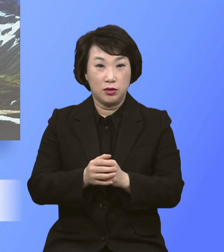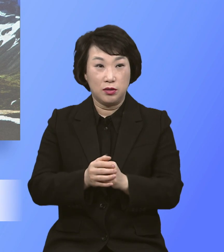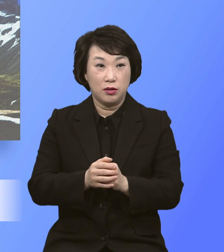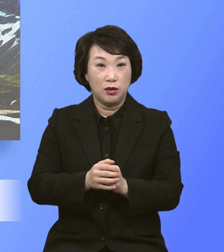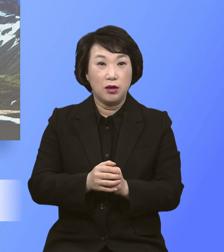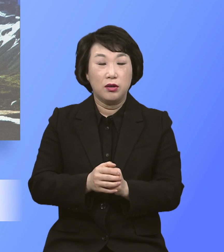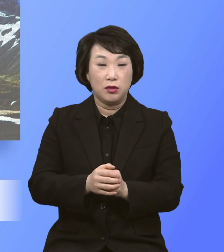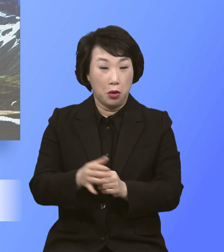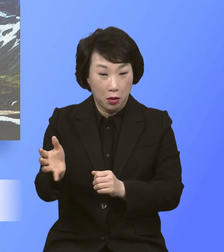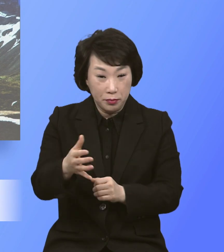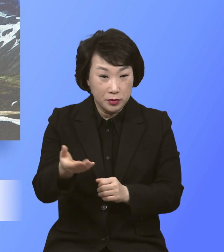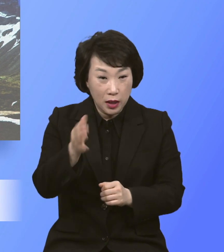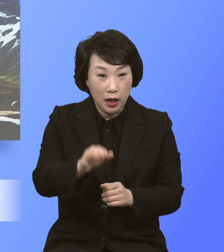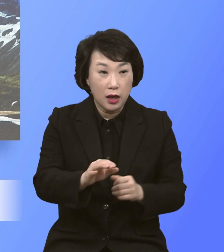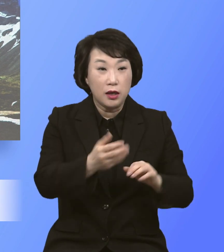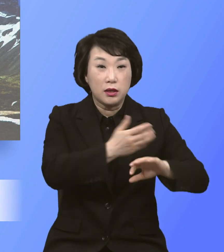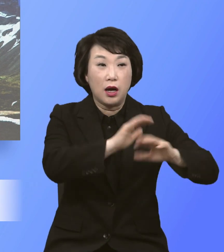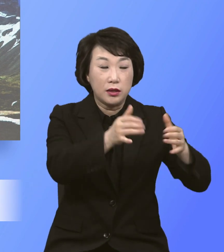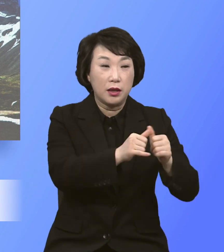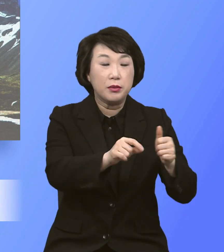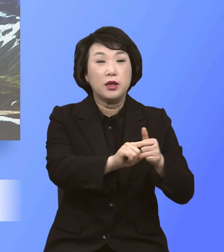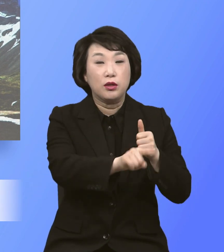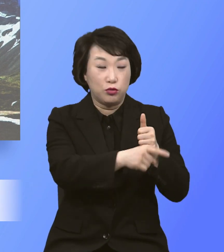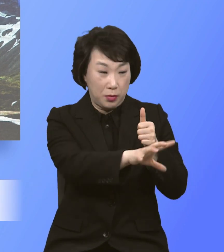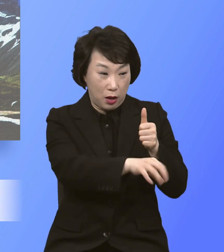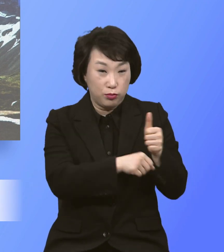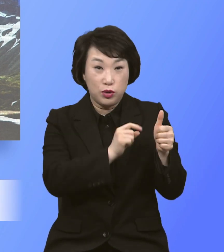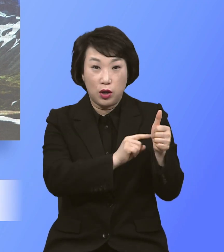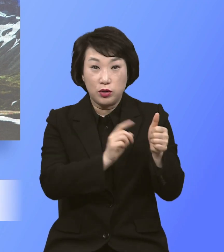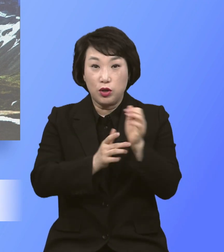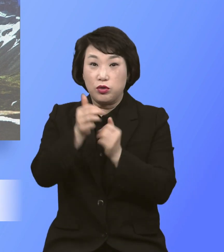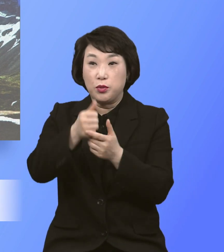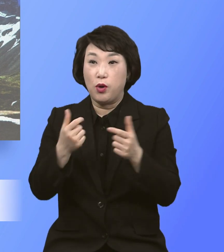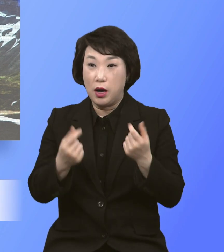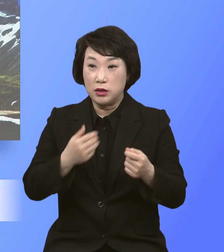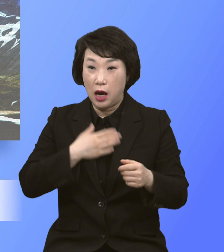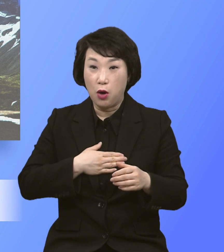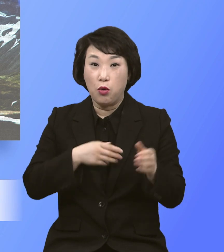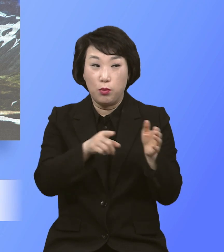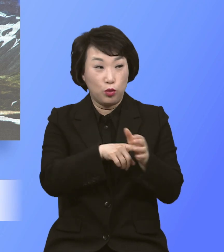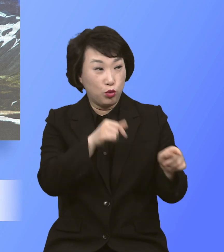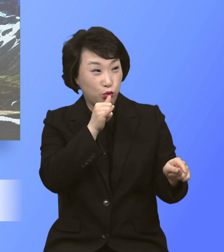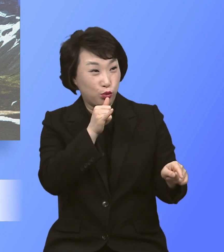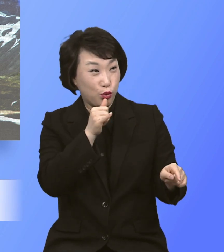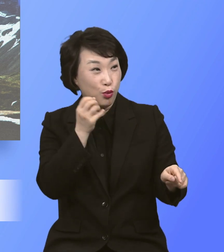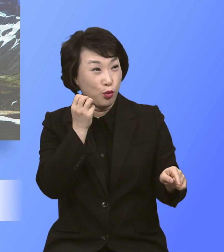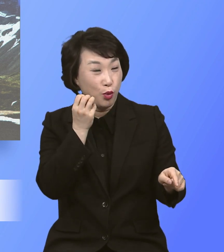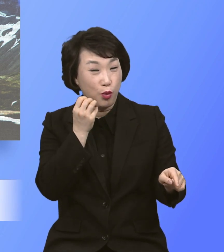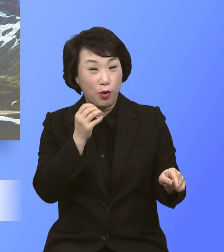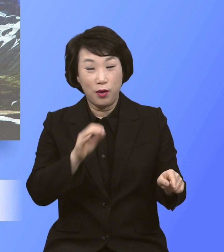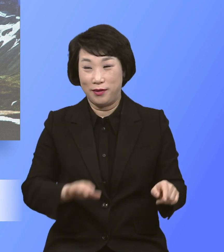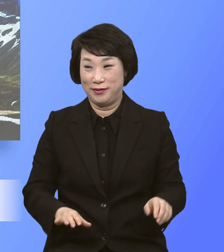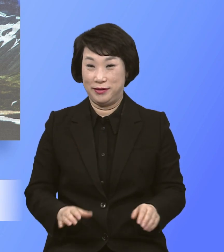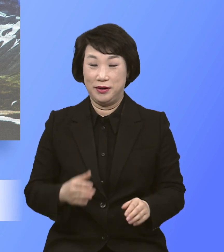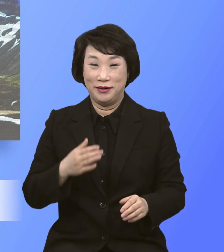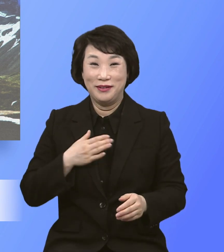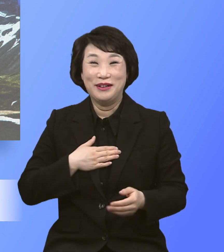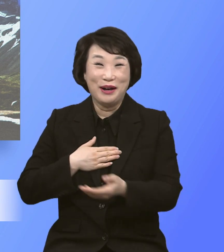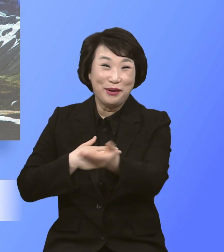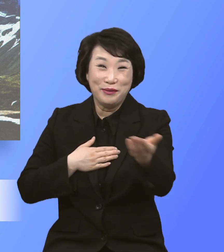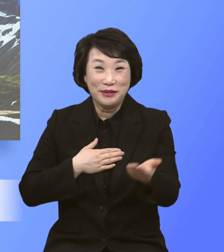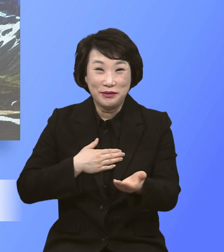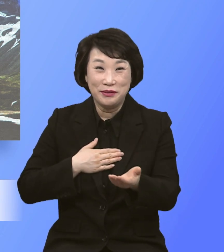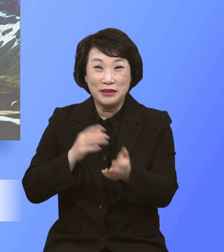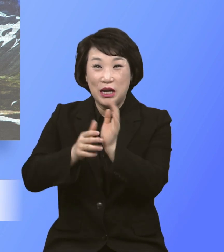백부장이 예수님을 그런 용도로 알고 믿고 있는가? 여러분은 어느 정도로